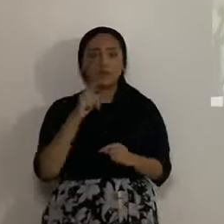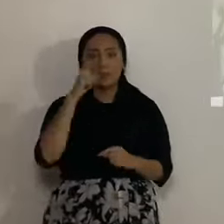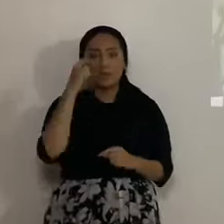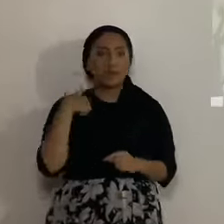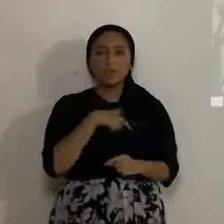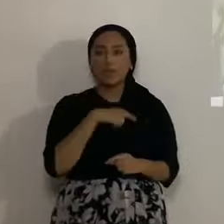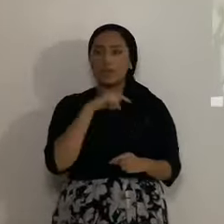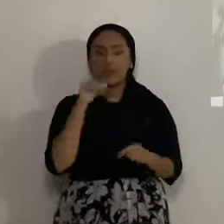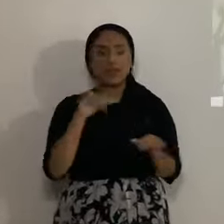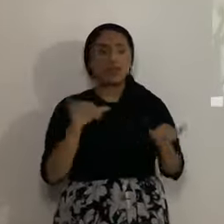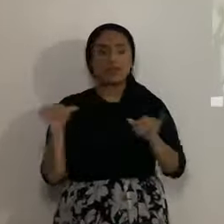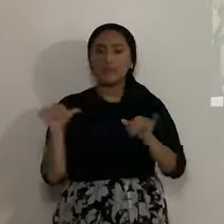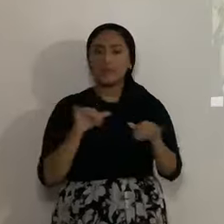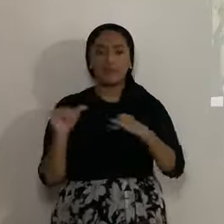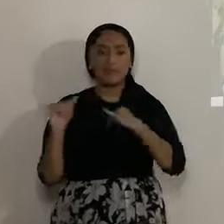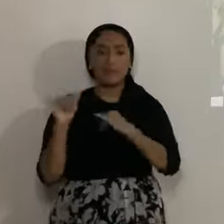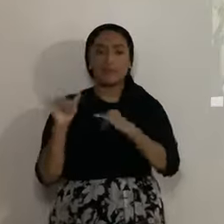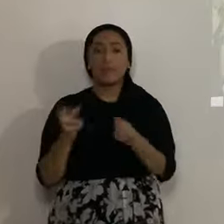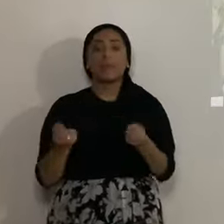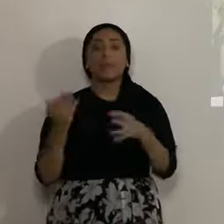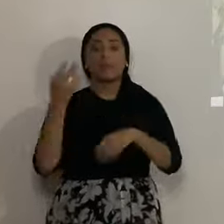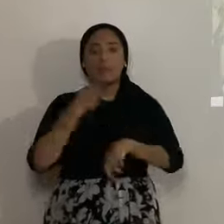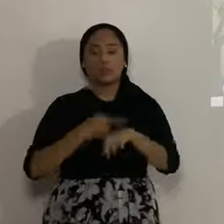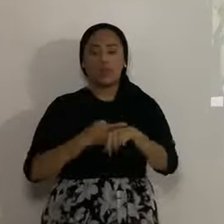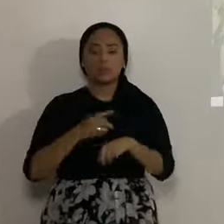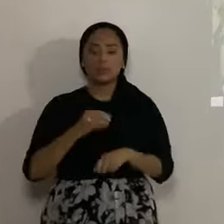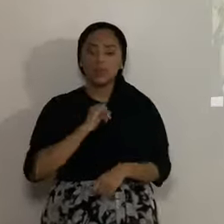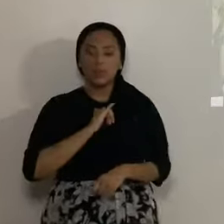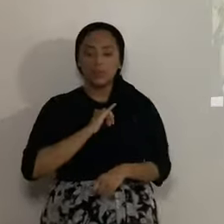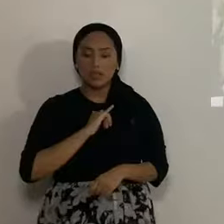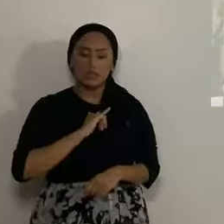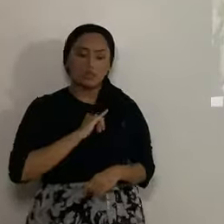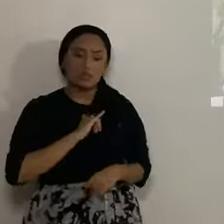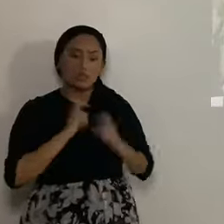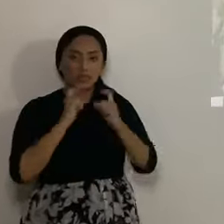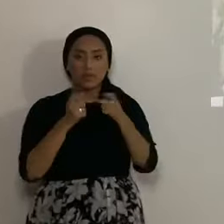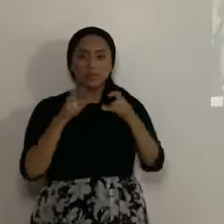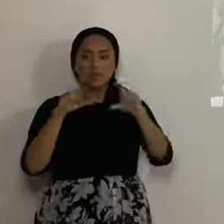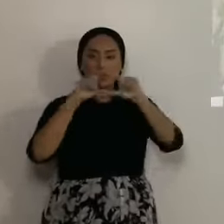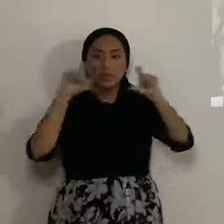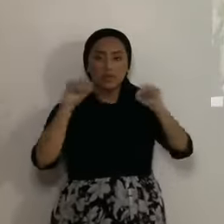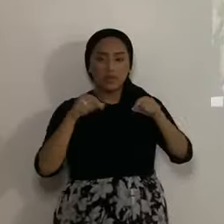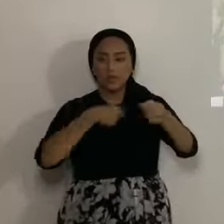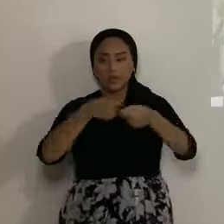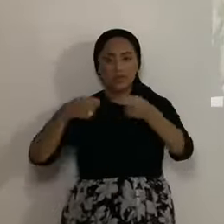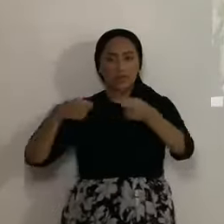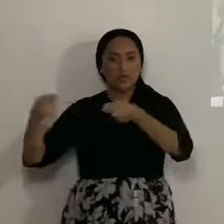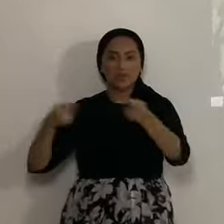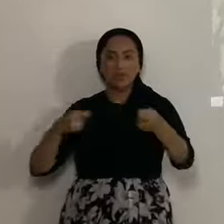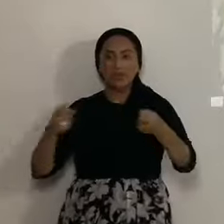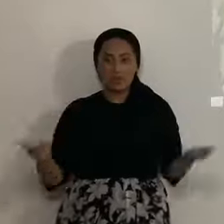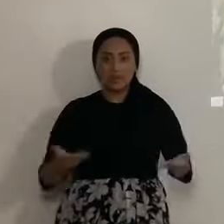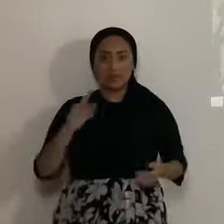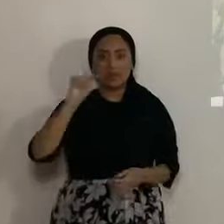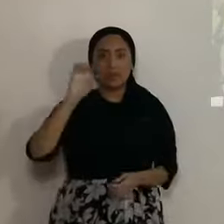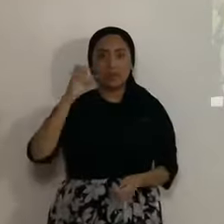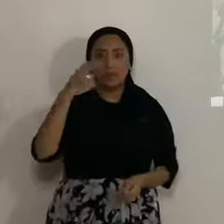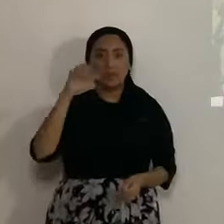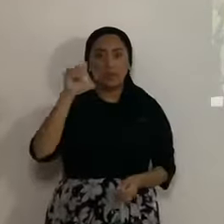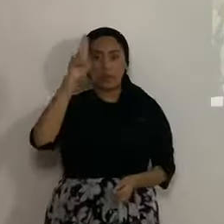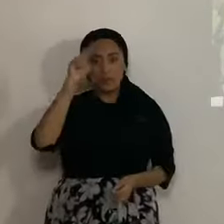somos iguales. Muchas veces yo repartí discos y tarjetas en la calle aquí, mismo en Tehuacán,